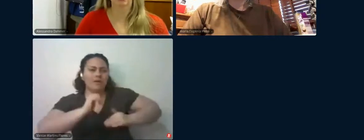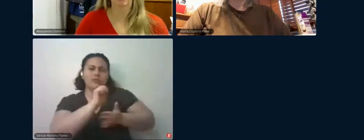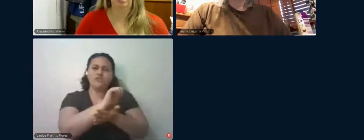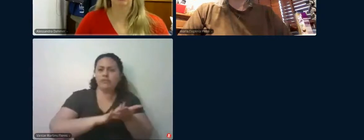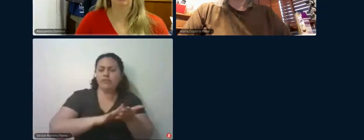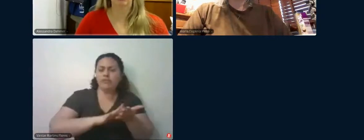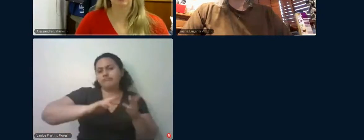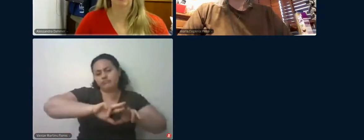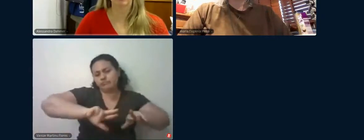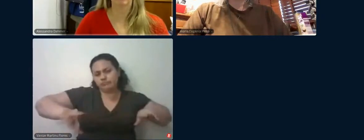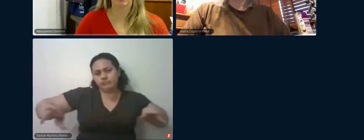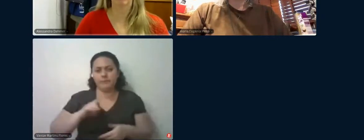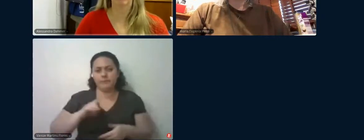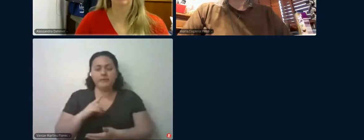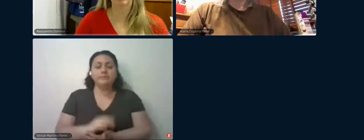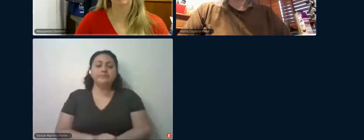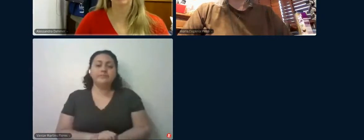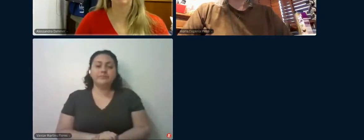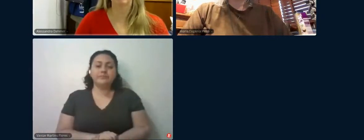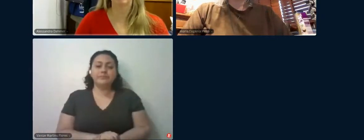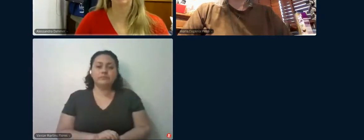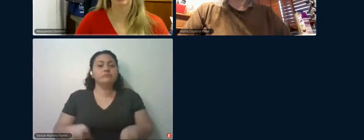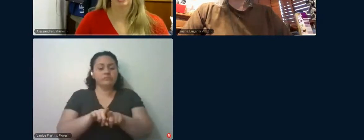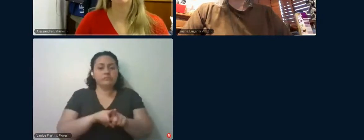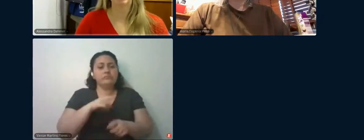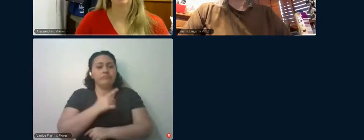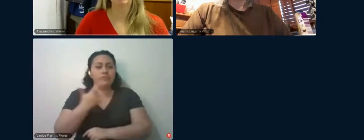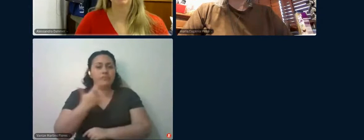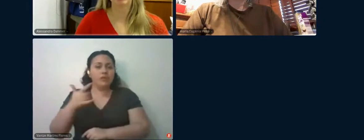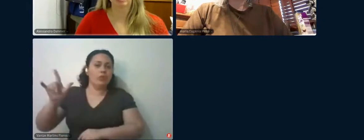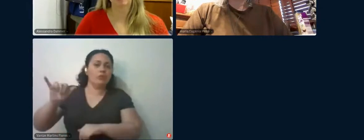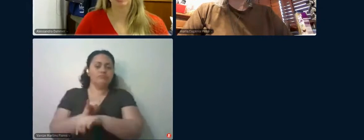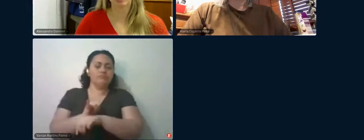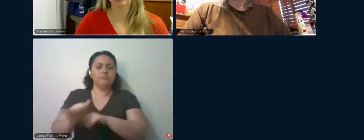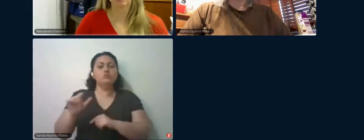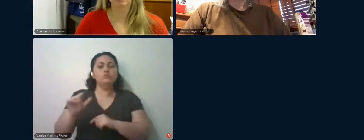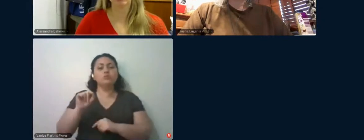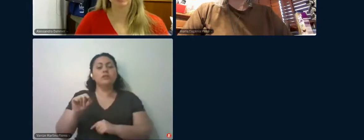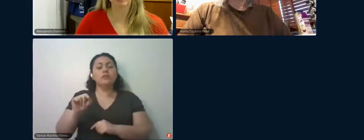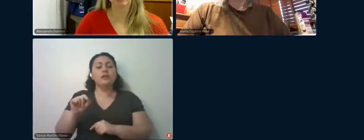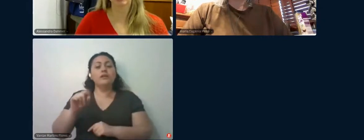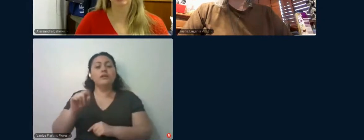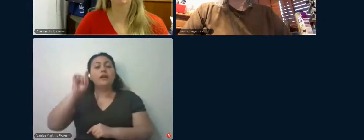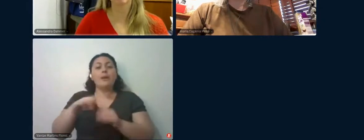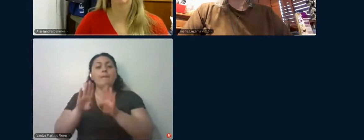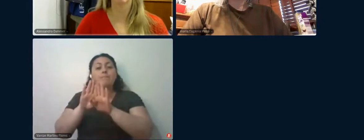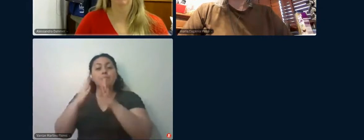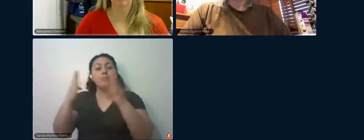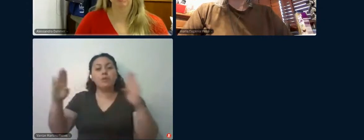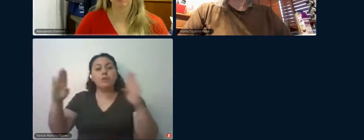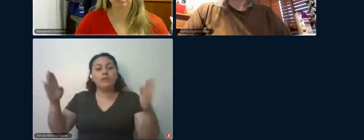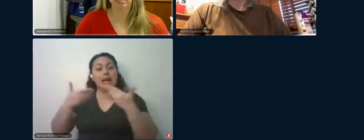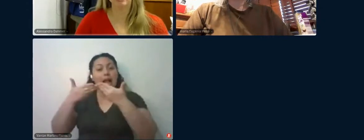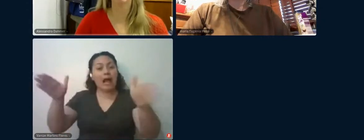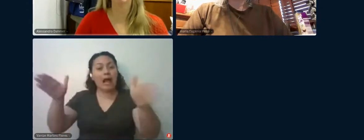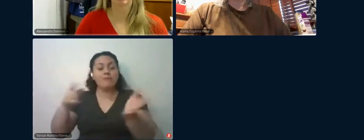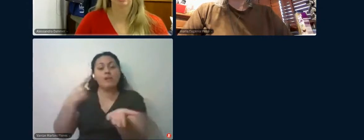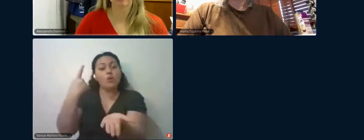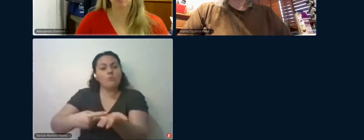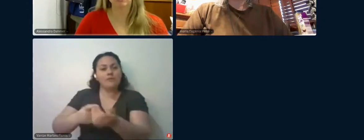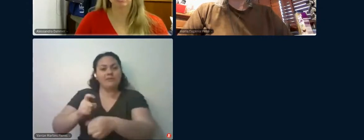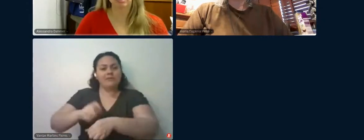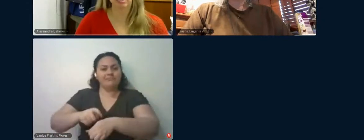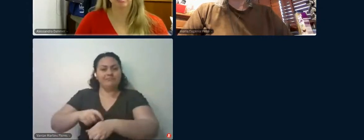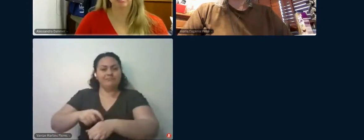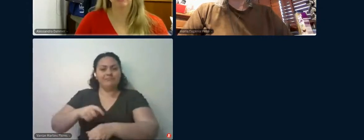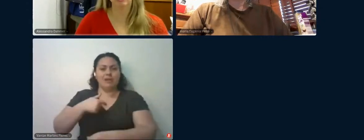trabalhado também depois numa alternativa de abrir a biblioteca por agendamento, para que os alunos possam vir buscar livros e levar